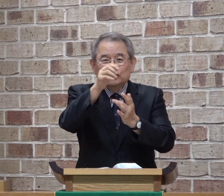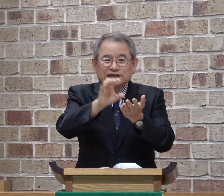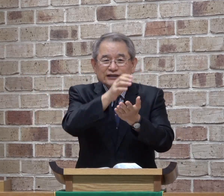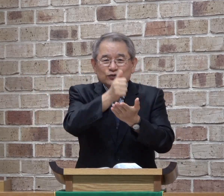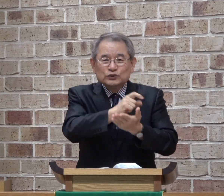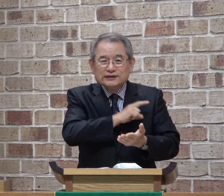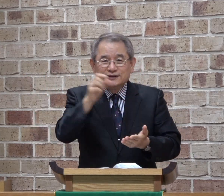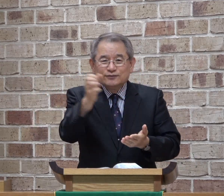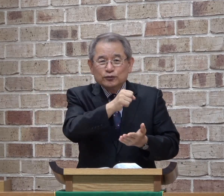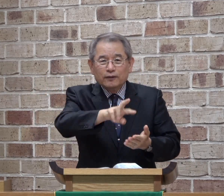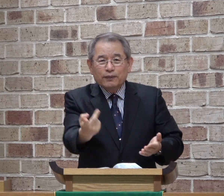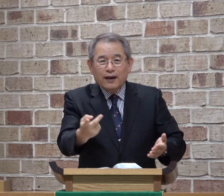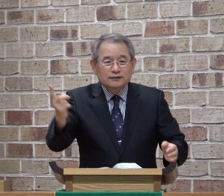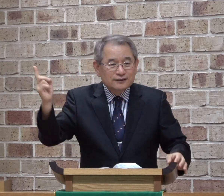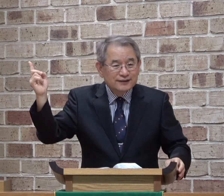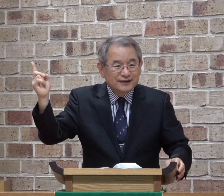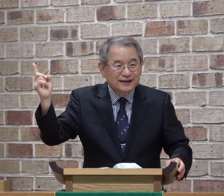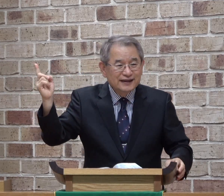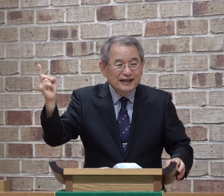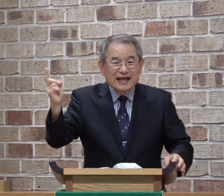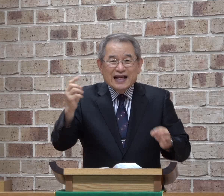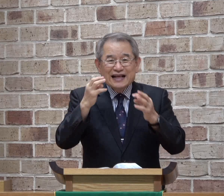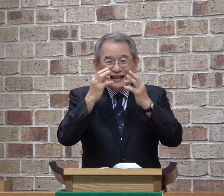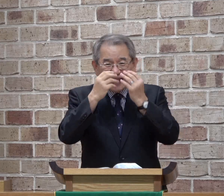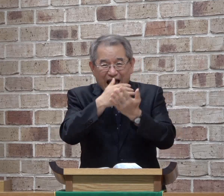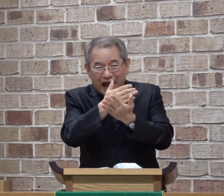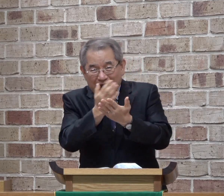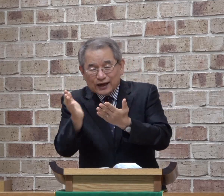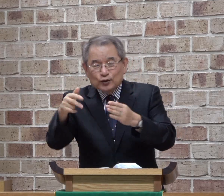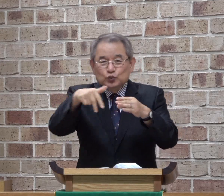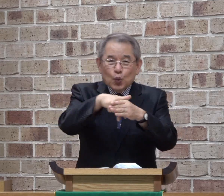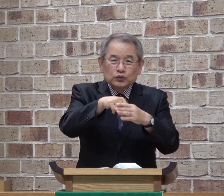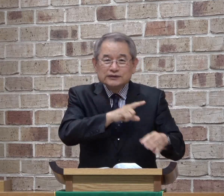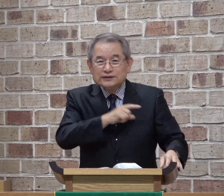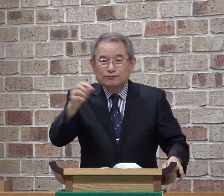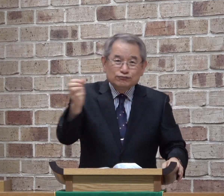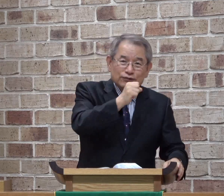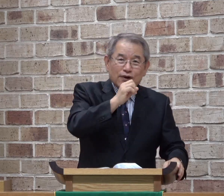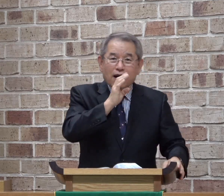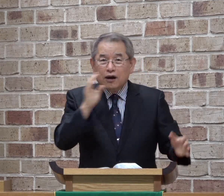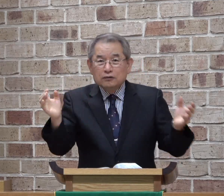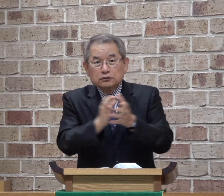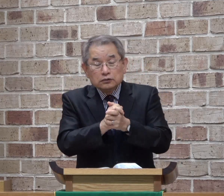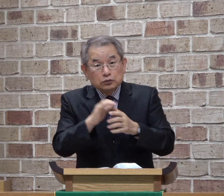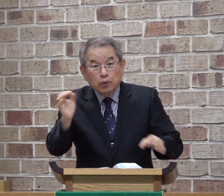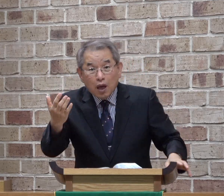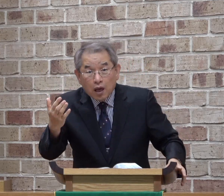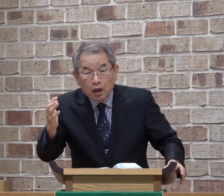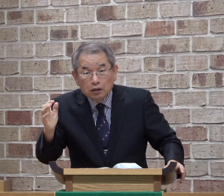무엇이 잘못됐죠? 예수님의 이름으로가 다양한 종교의 이름으로, 그리고 아멘, 이게 말이 됩니까?